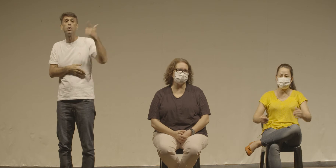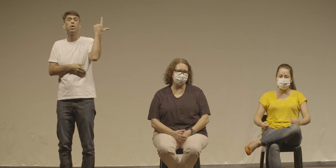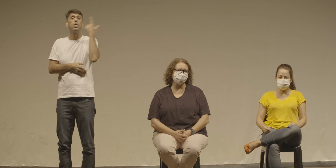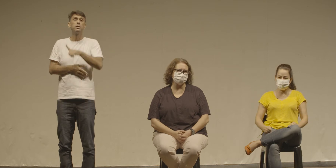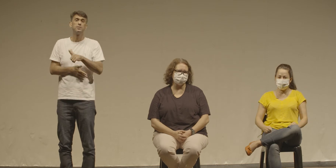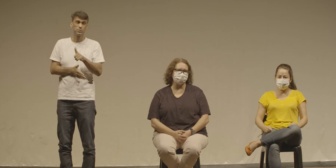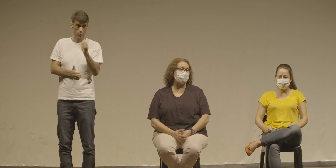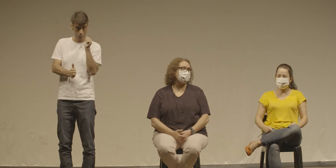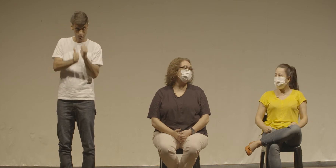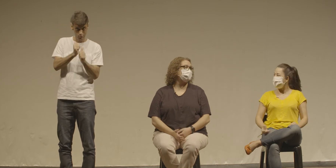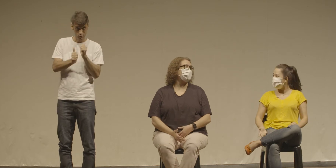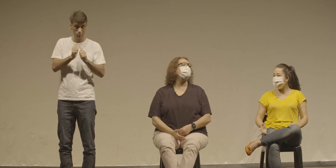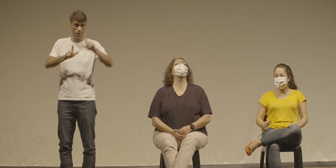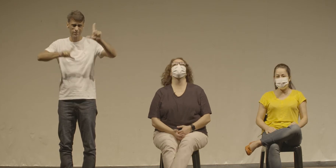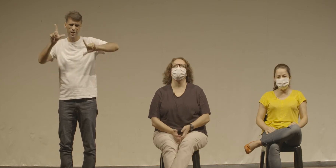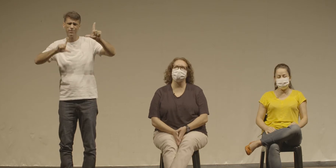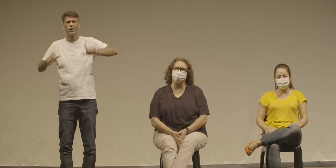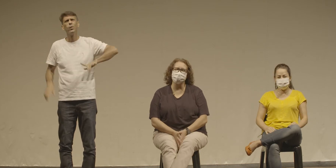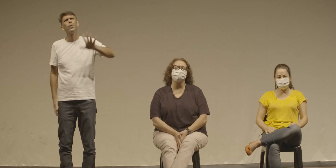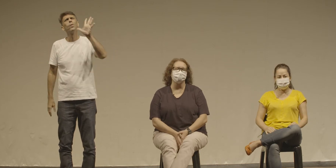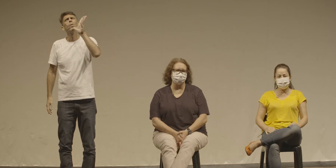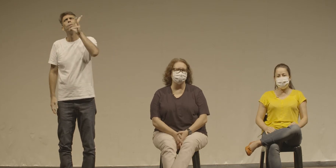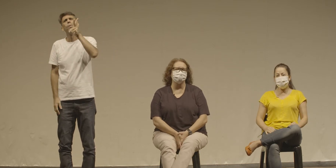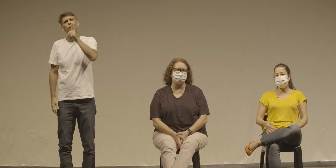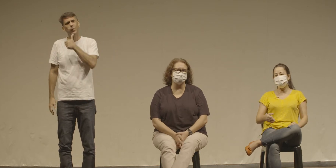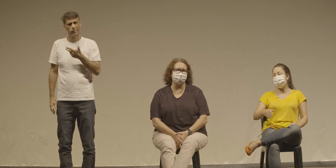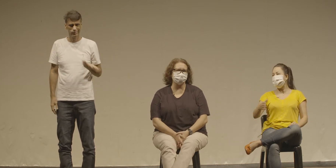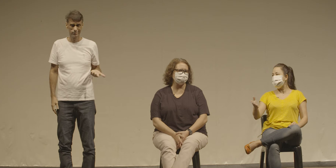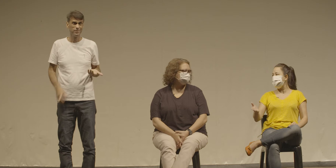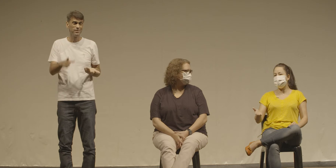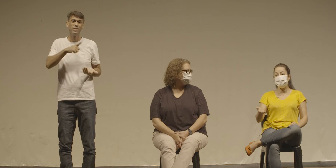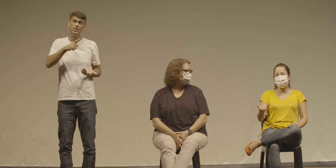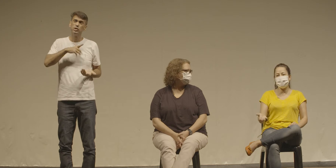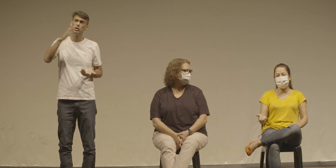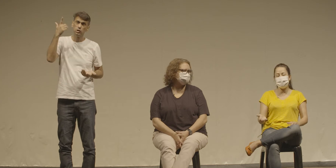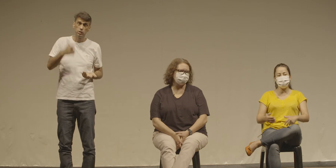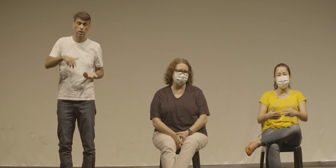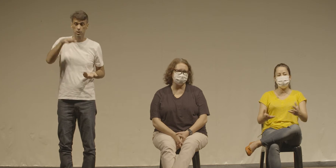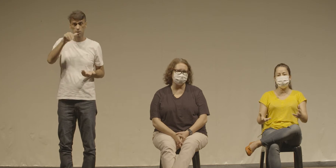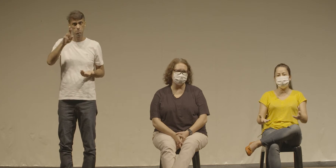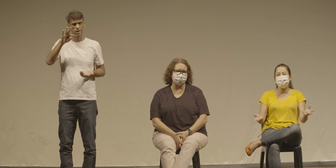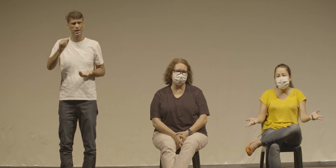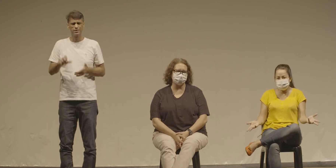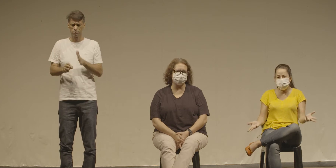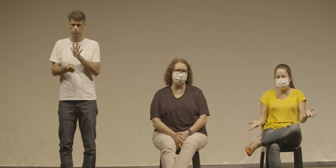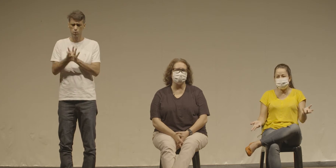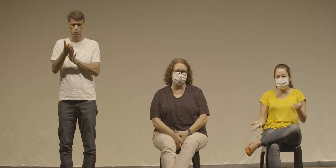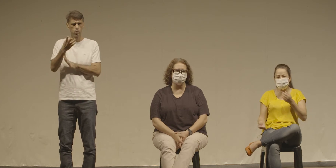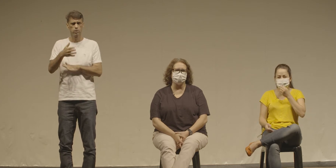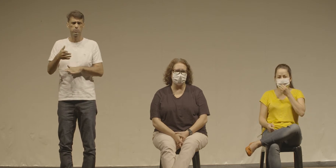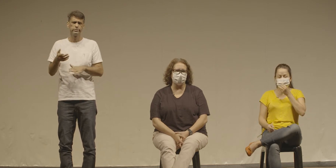futebol feminino na televisão? E quantas vezes a Marta é a melhor do mundo?